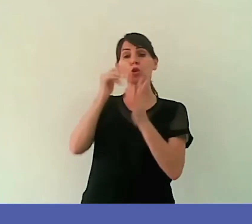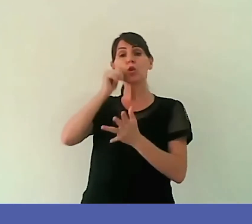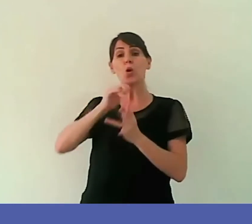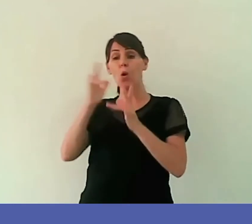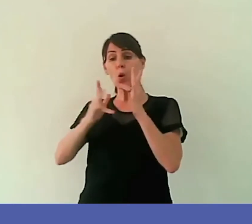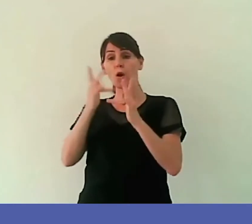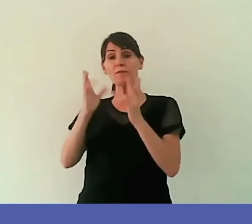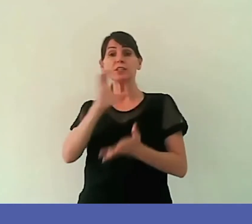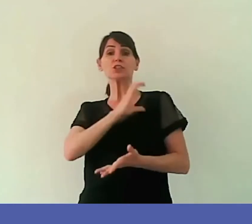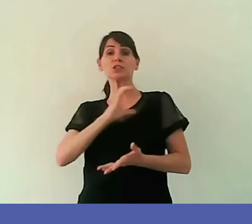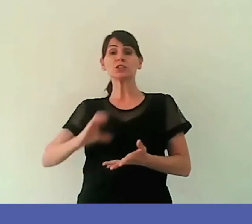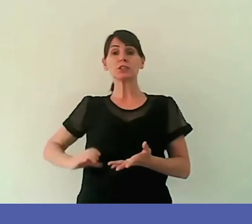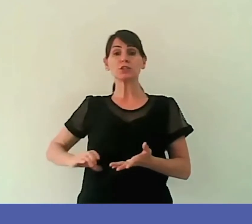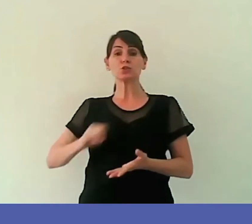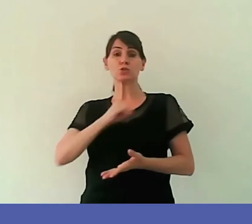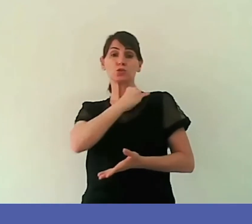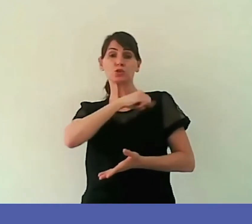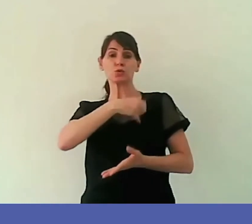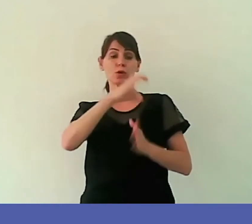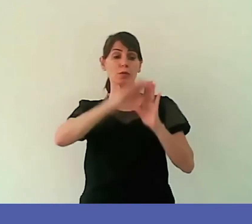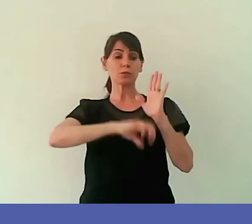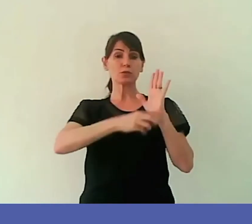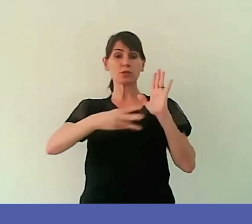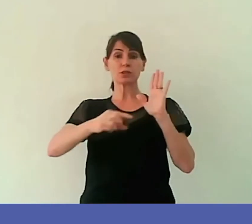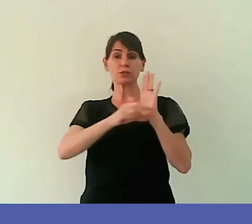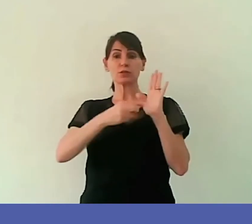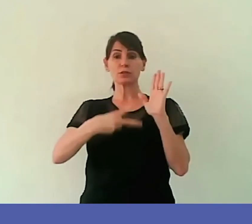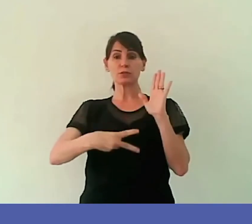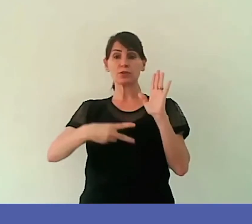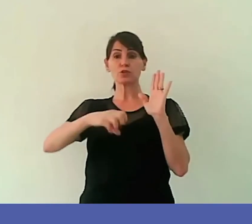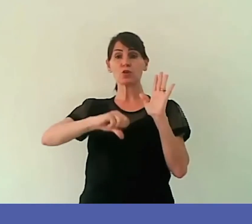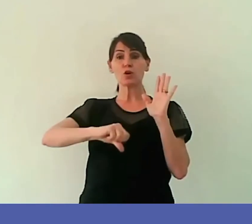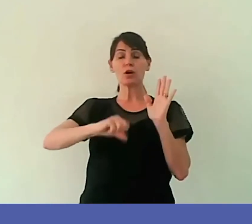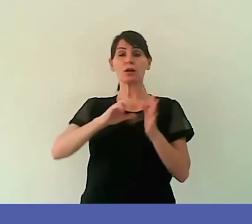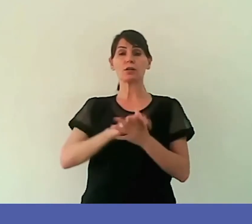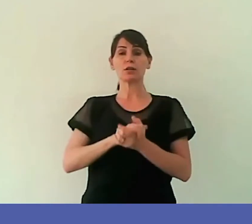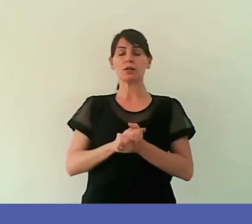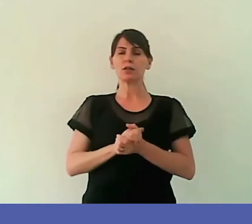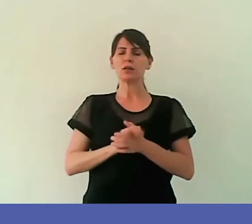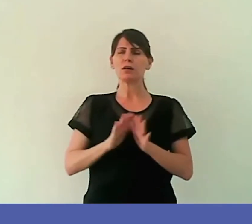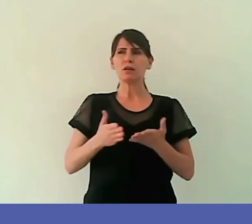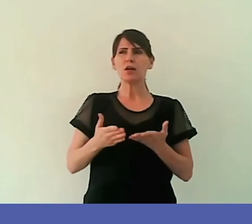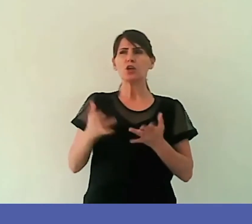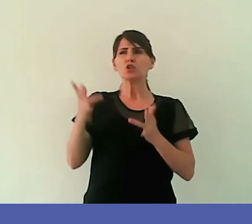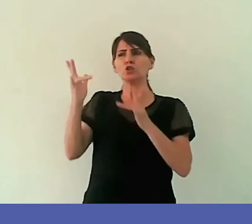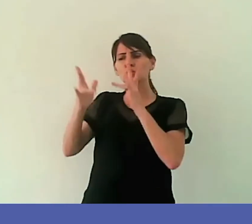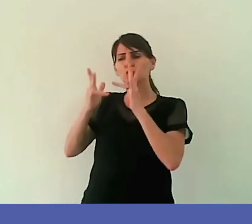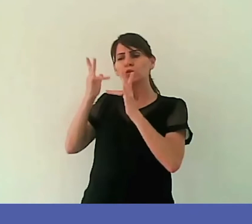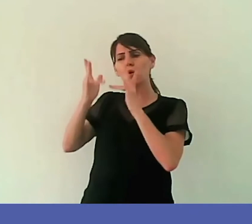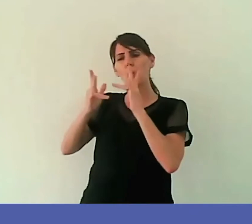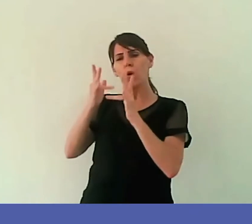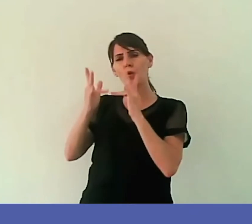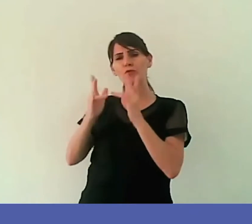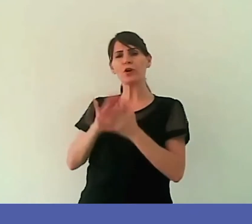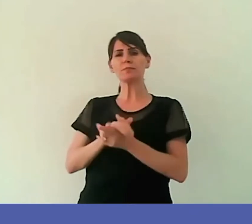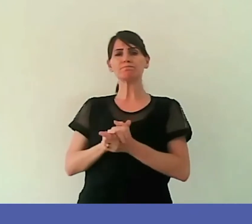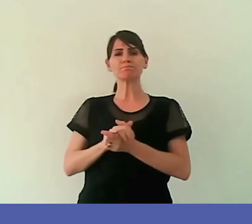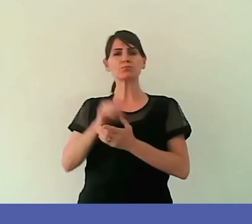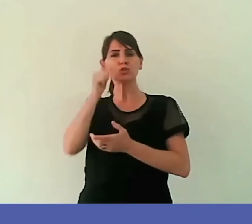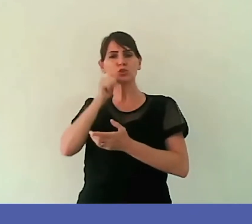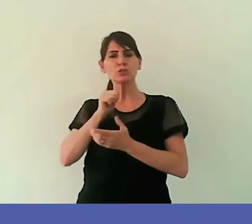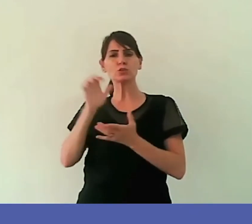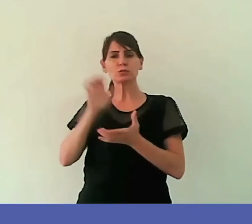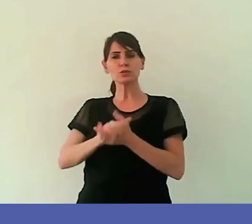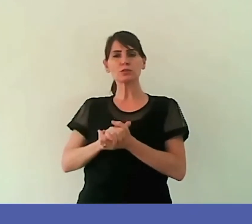3, 29, ali fala o que tem, João fala o que tem, a noiva é o noivo, né? E contudo,